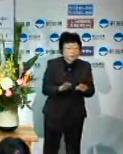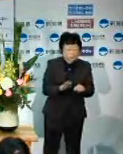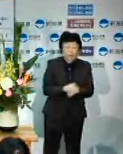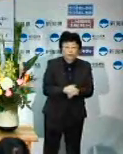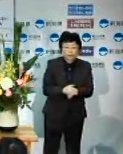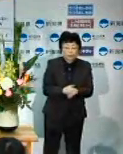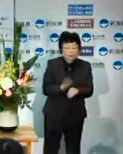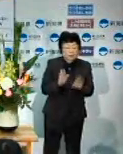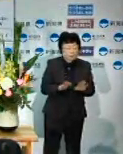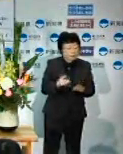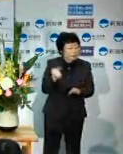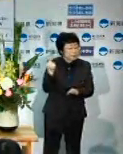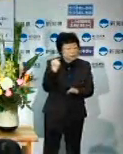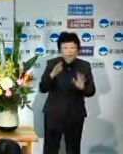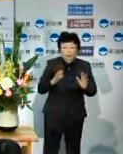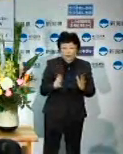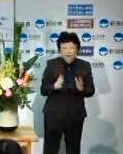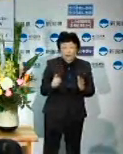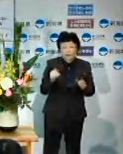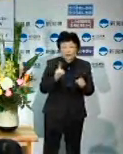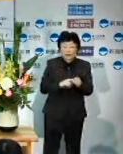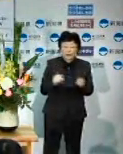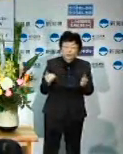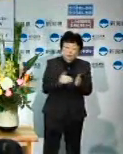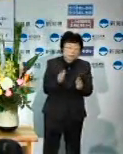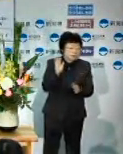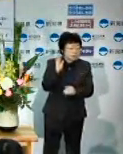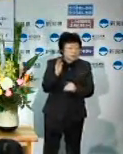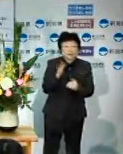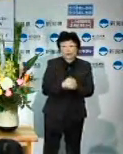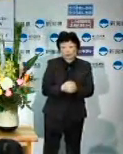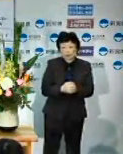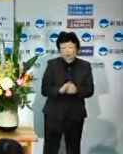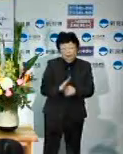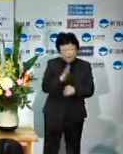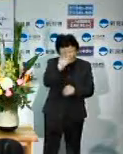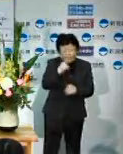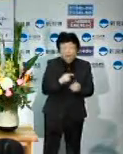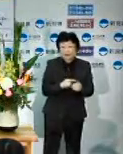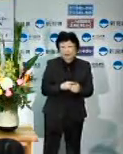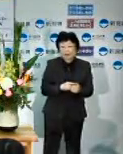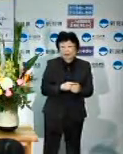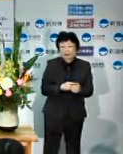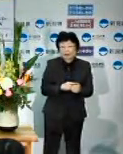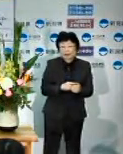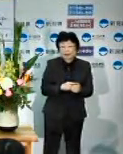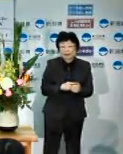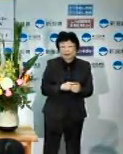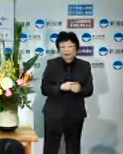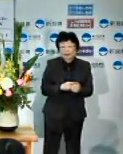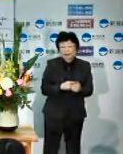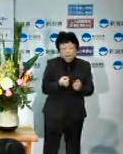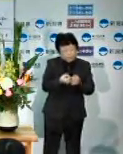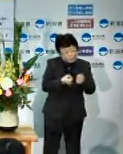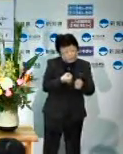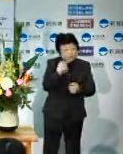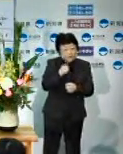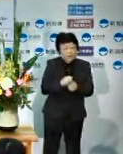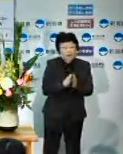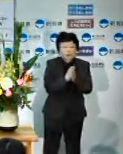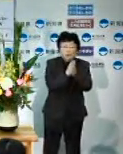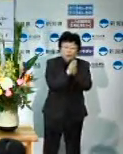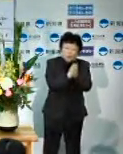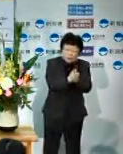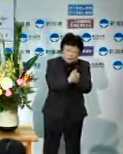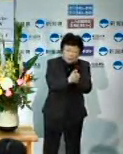出てきたばかりですから年末で聞いたところでは、やはりなかなかその折り合えない、つまりお願いし